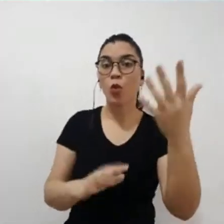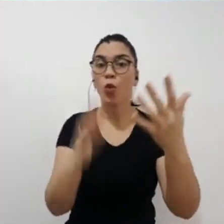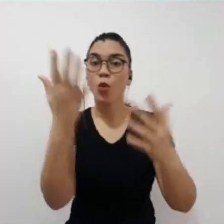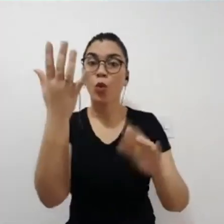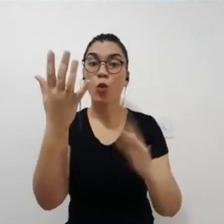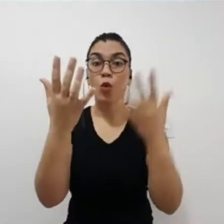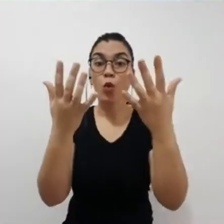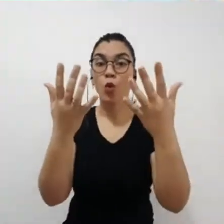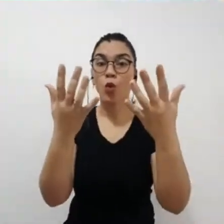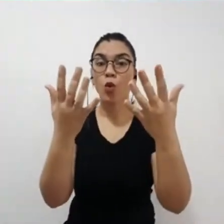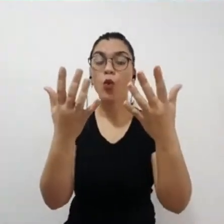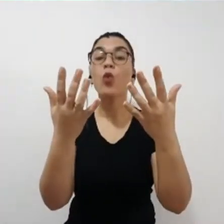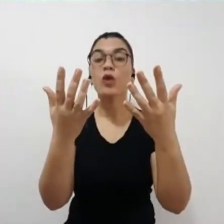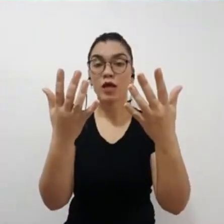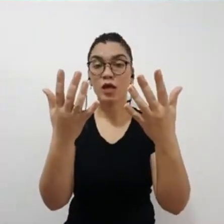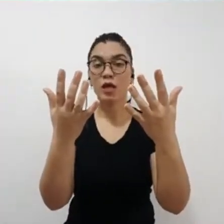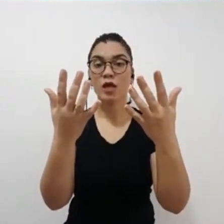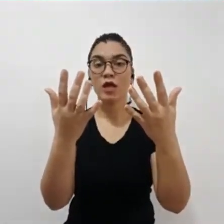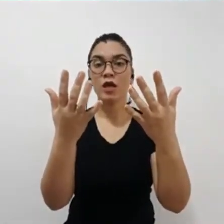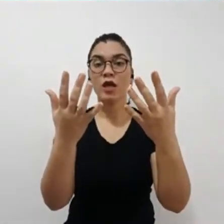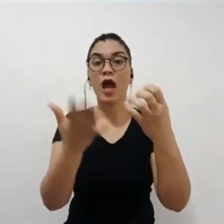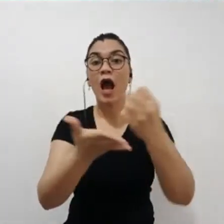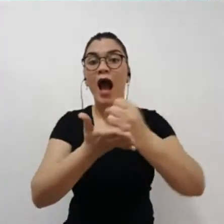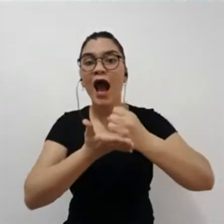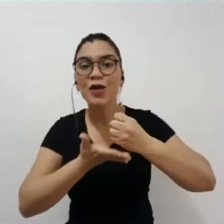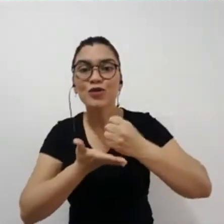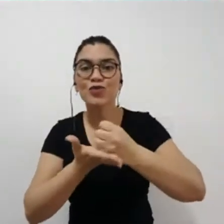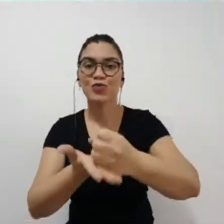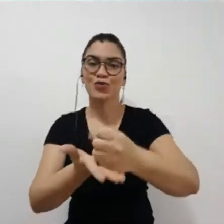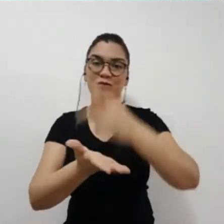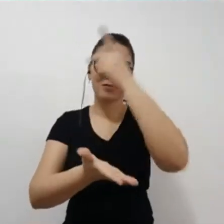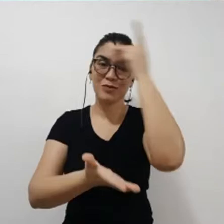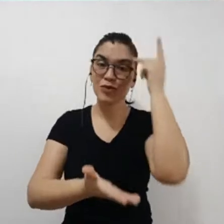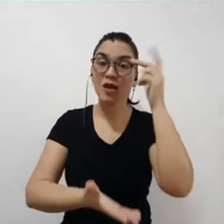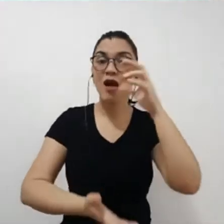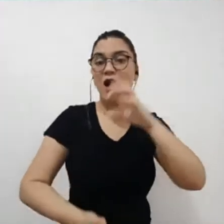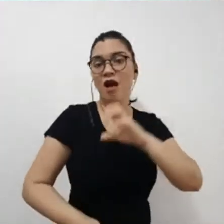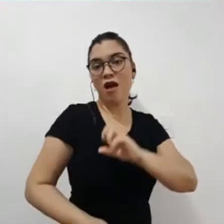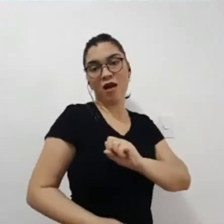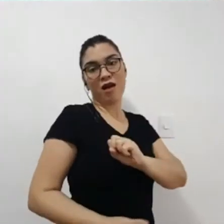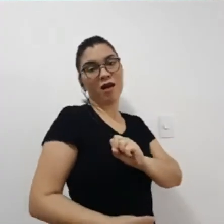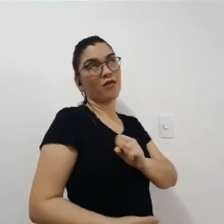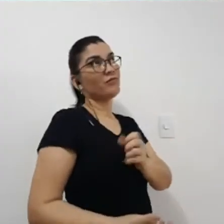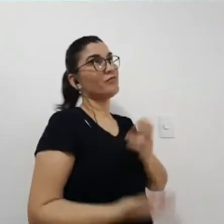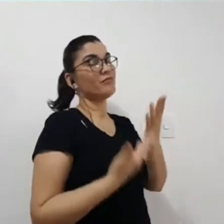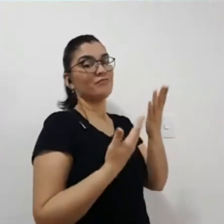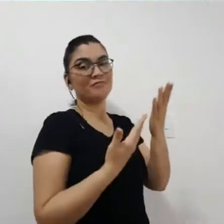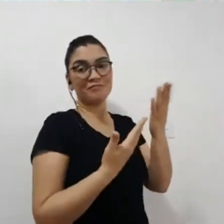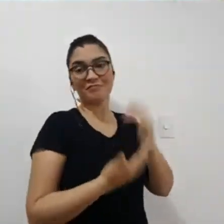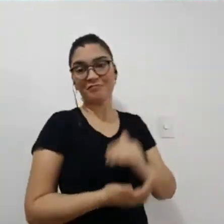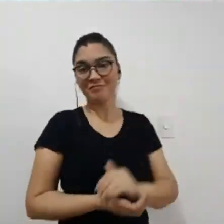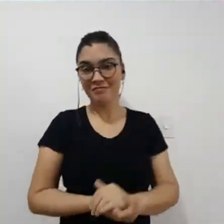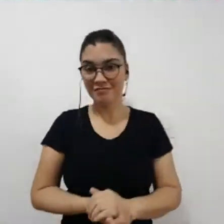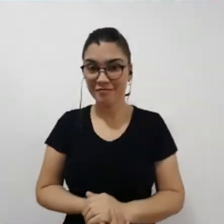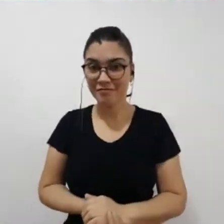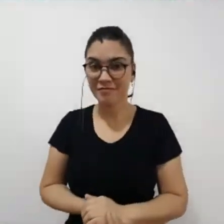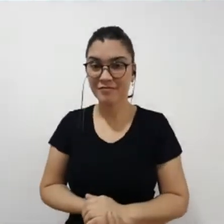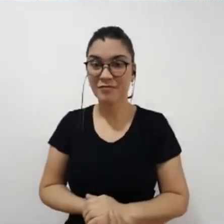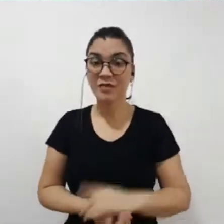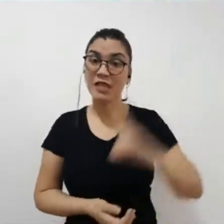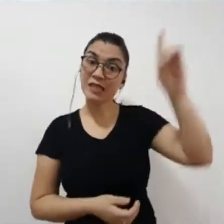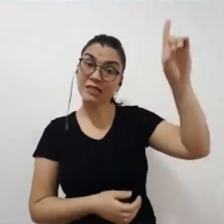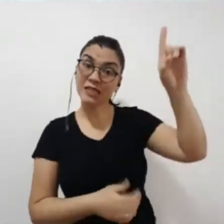bem daqueles que amam a Deus. Daqueles que são chamados segundo o seu